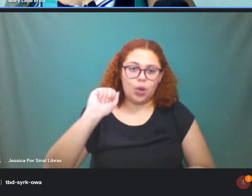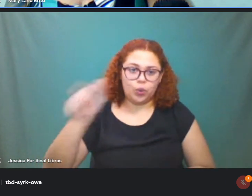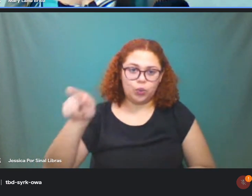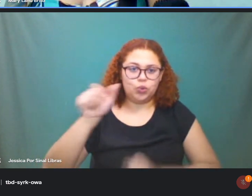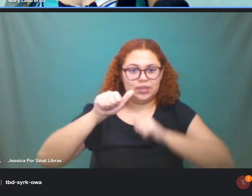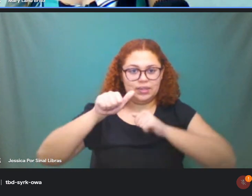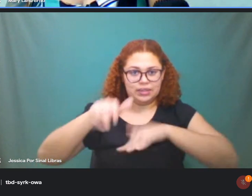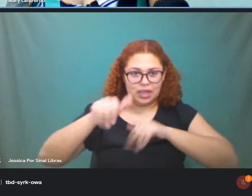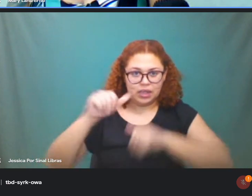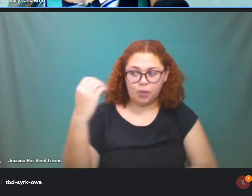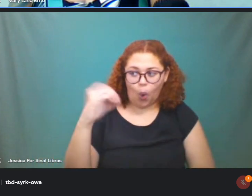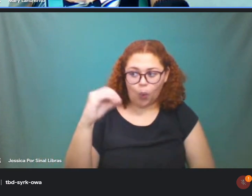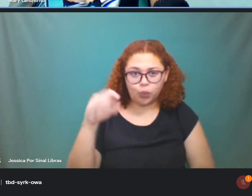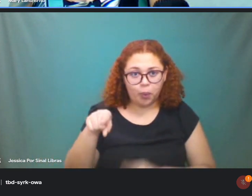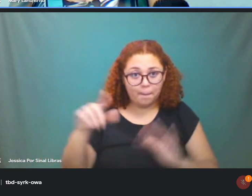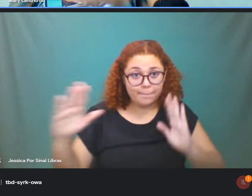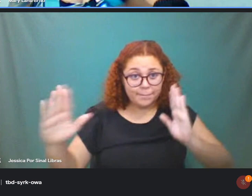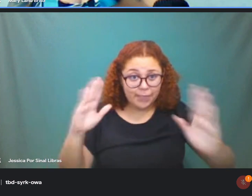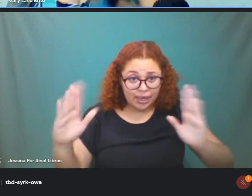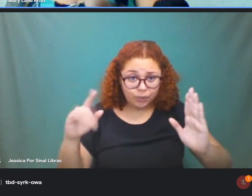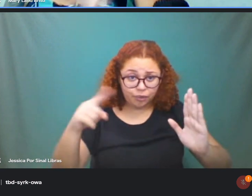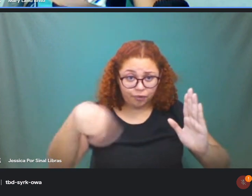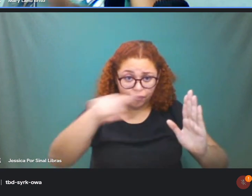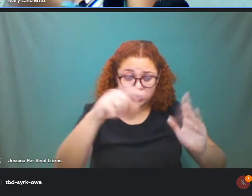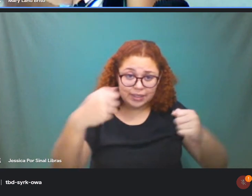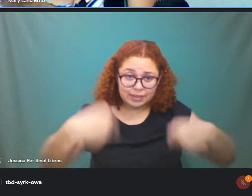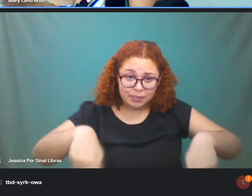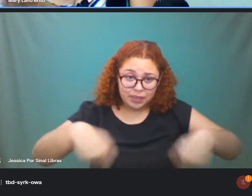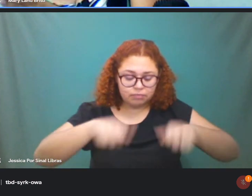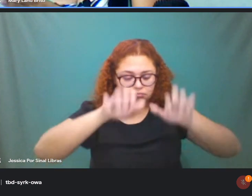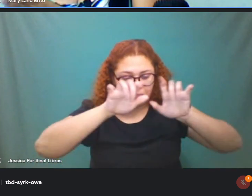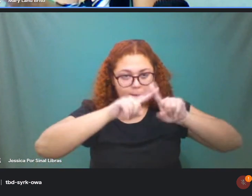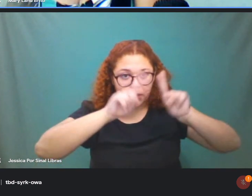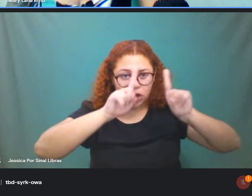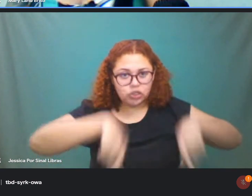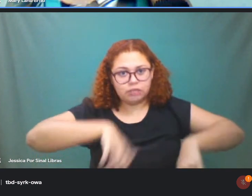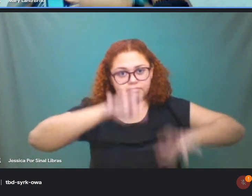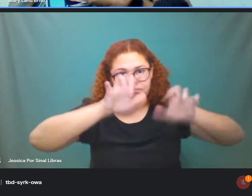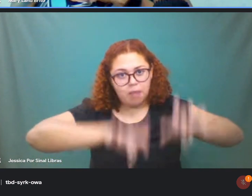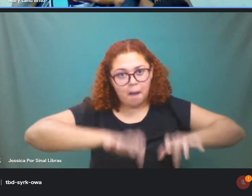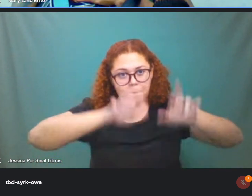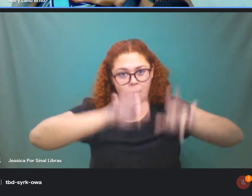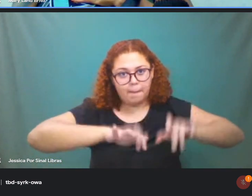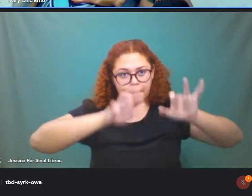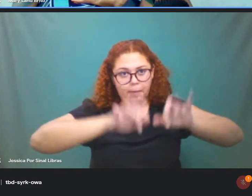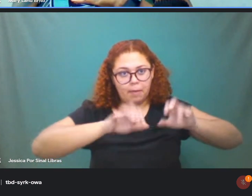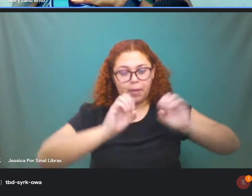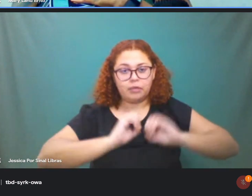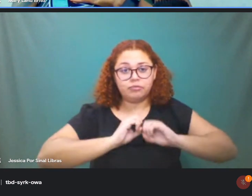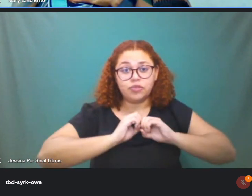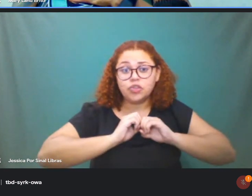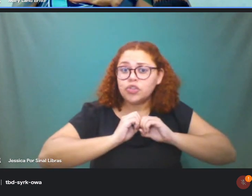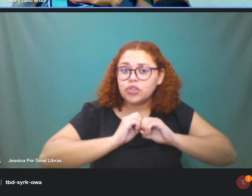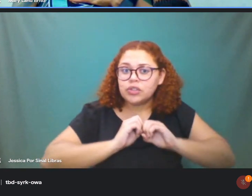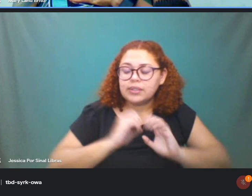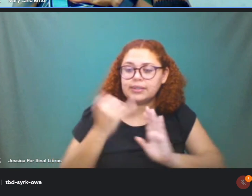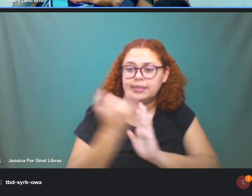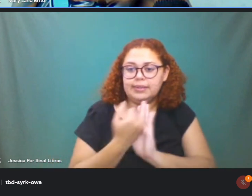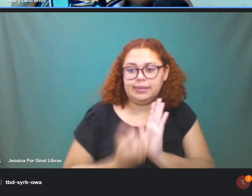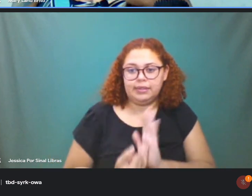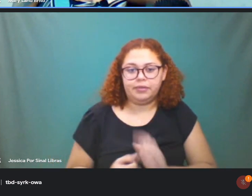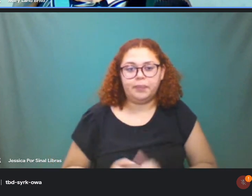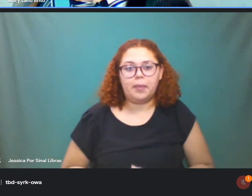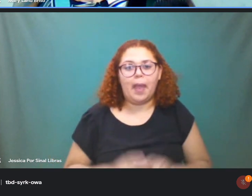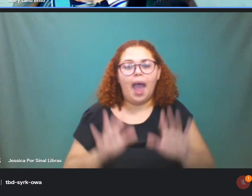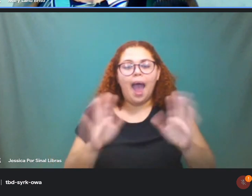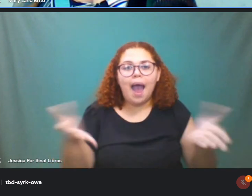escrever o projeto no momento que sai, né? Tem uns dias que ficam lá o projeto aberto, mas o que é que eu sugiro que vocês vão fazendo agora?